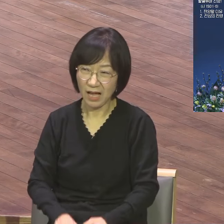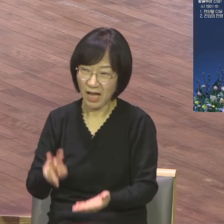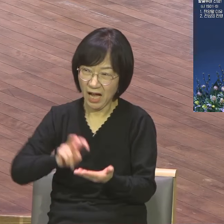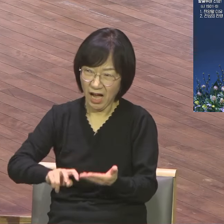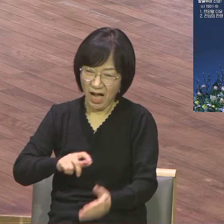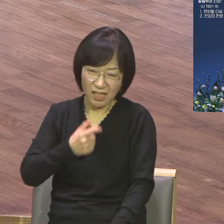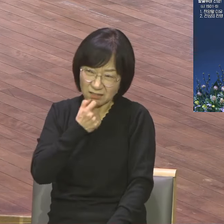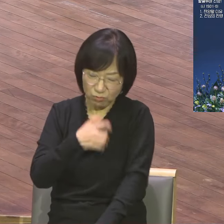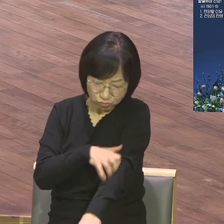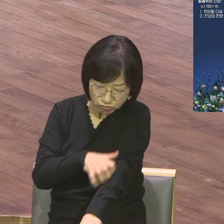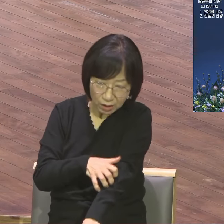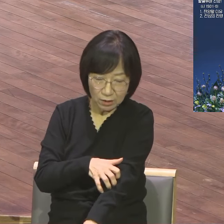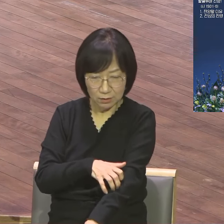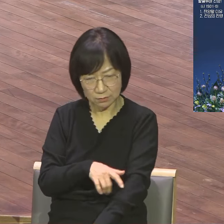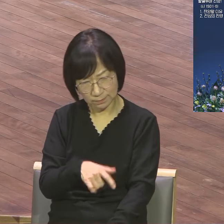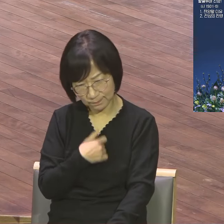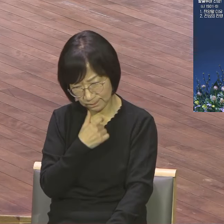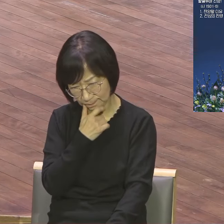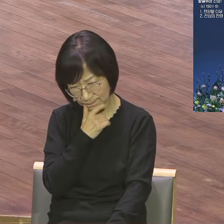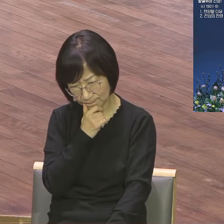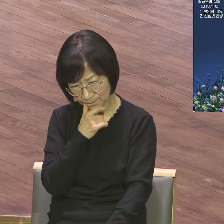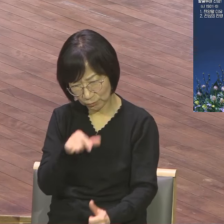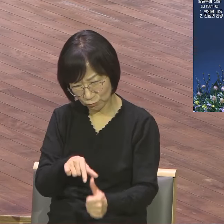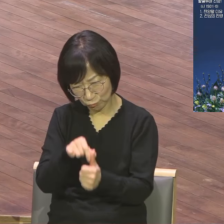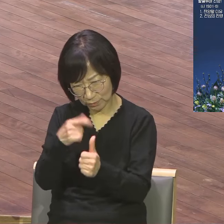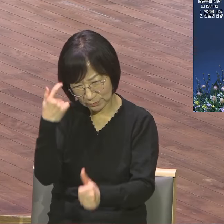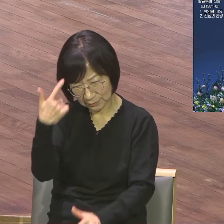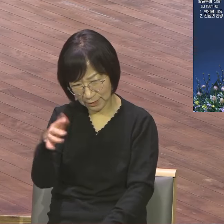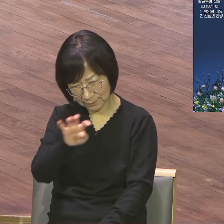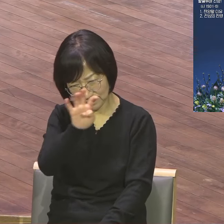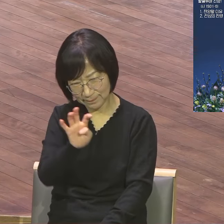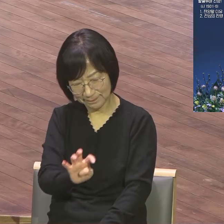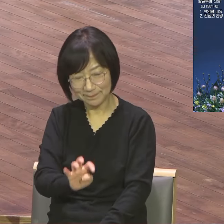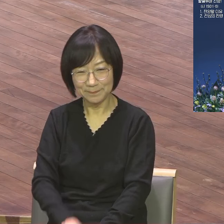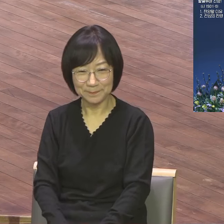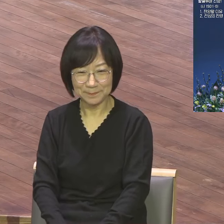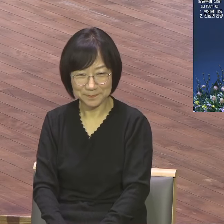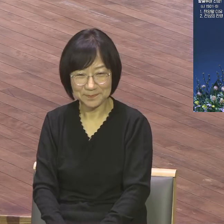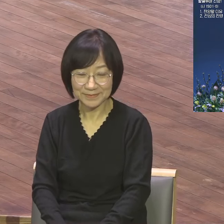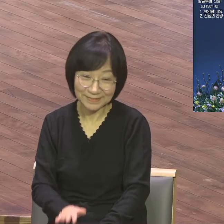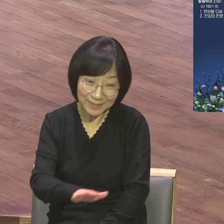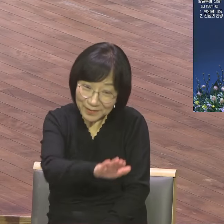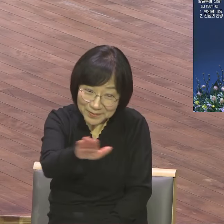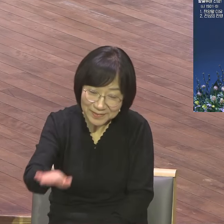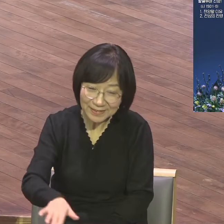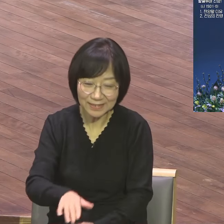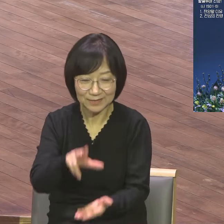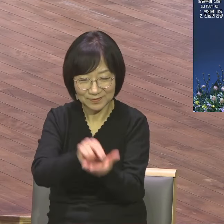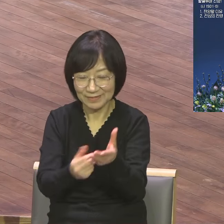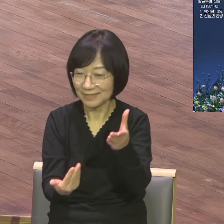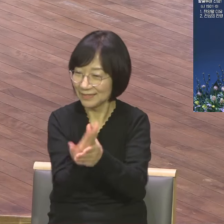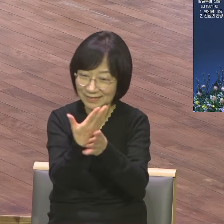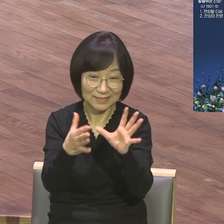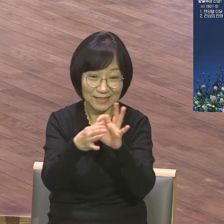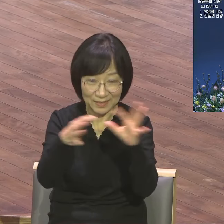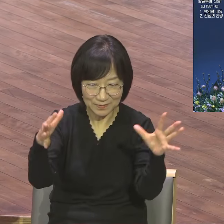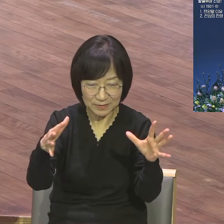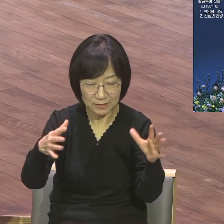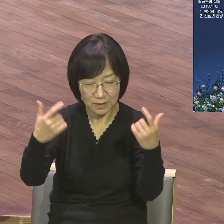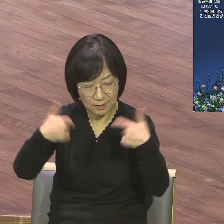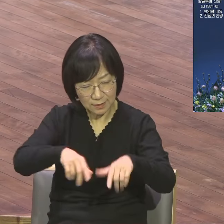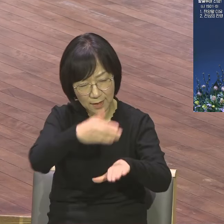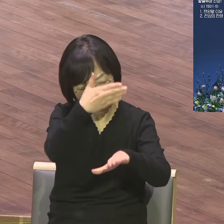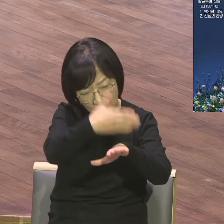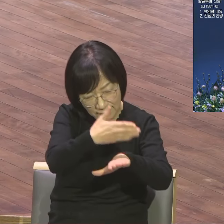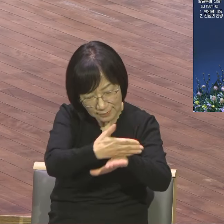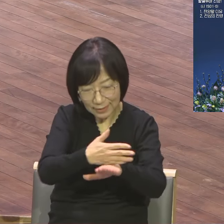아니에요. 신앙생활. 2024년 여러분이 어떤 상황, 어떤 환경 속에 있든지 간에 감사와 찬양이